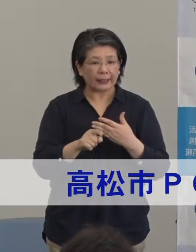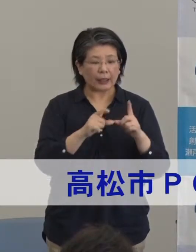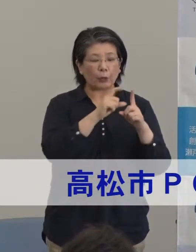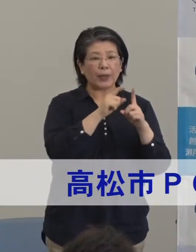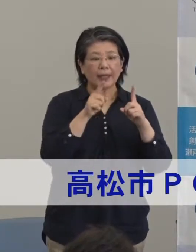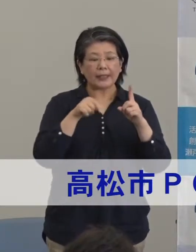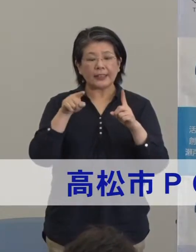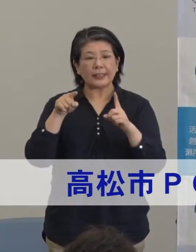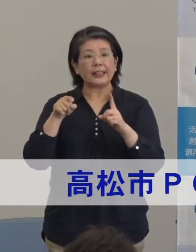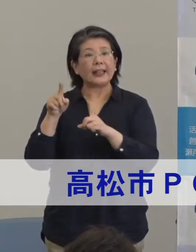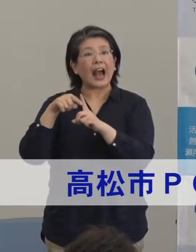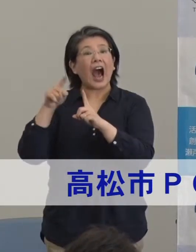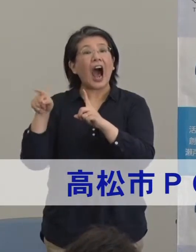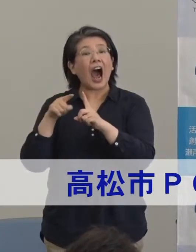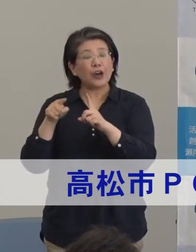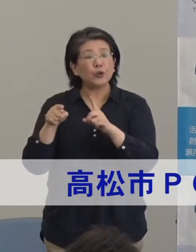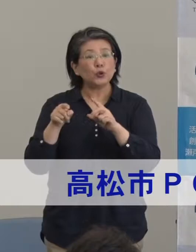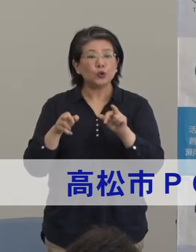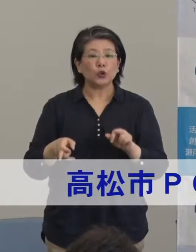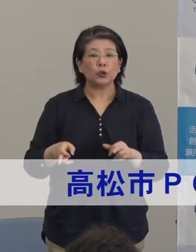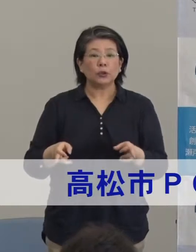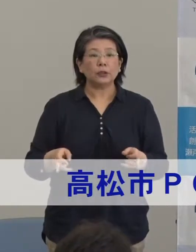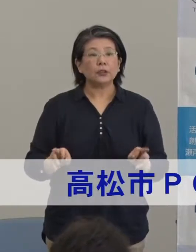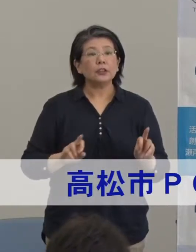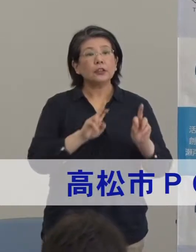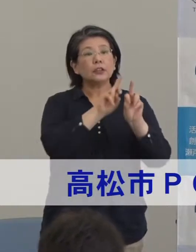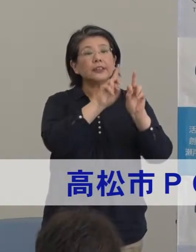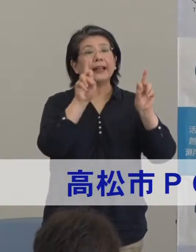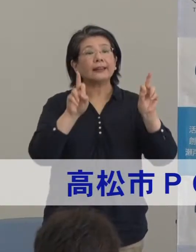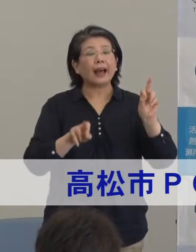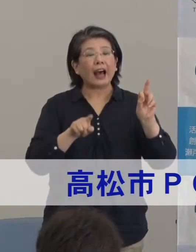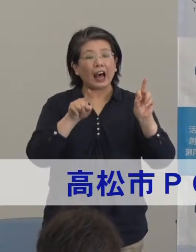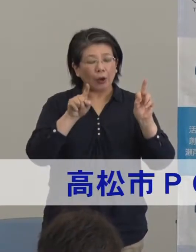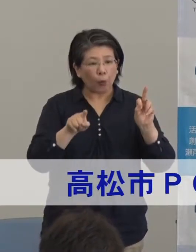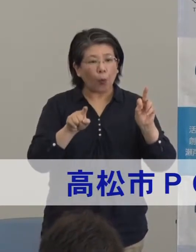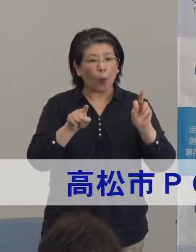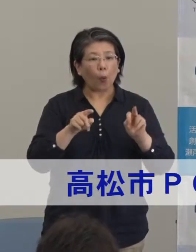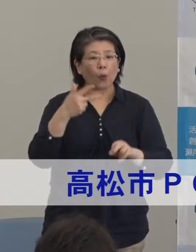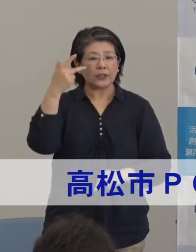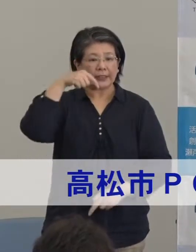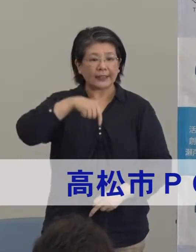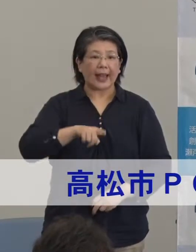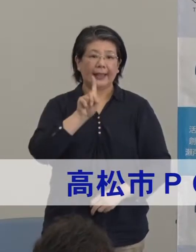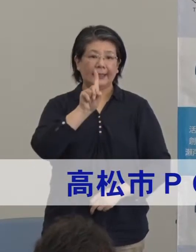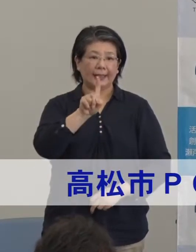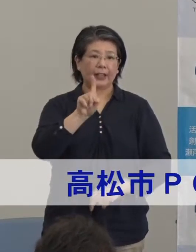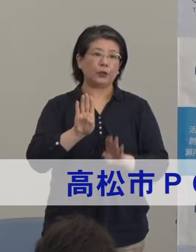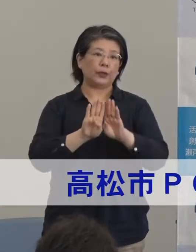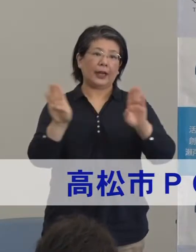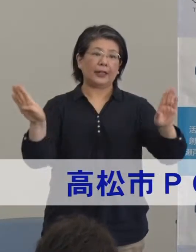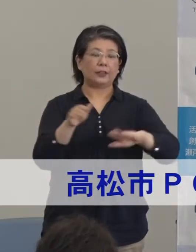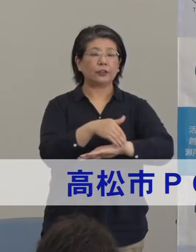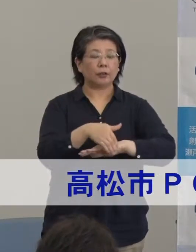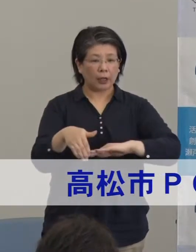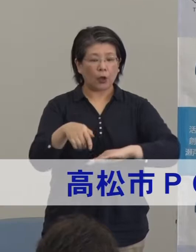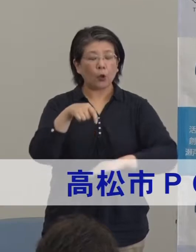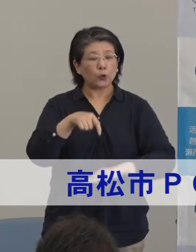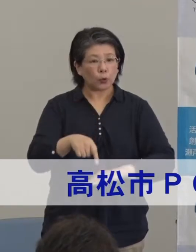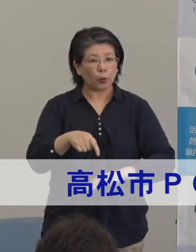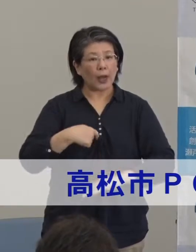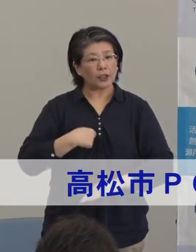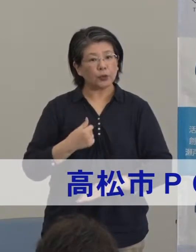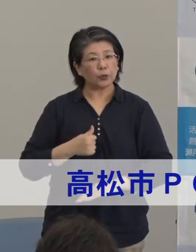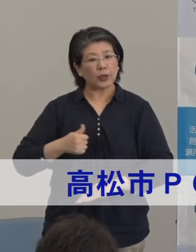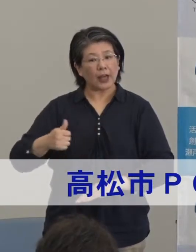検査センターを市内1か所に開設することといたしたものでございます。このセンターでは、かかりつけ医など